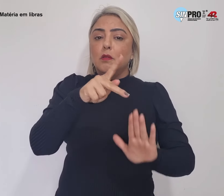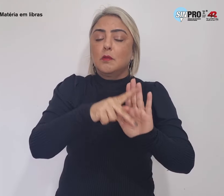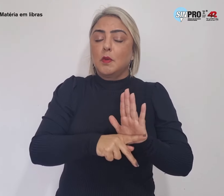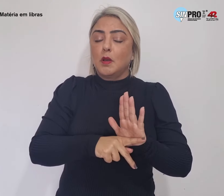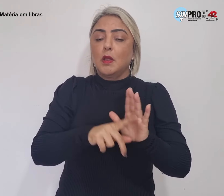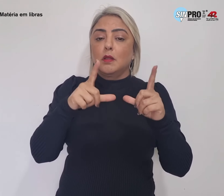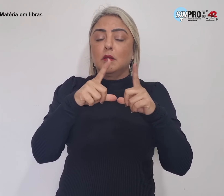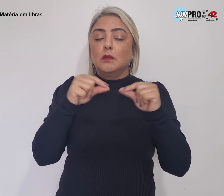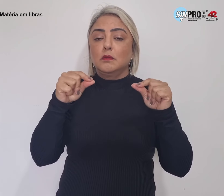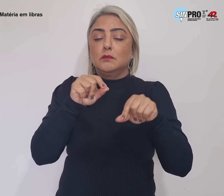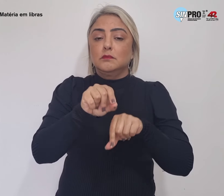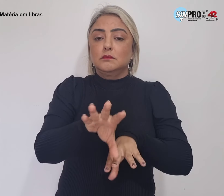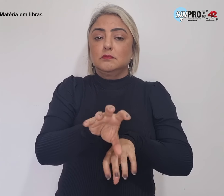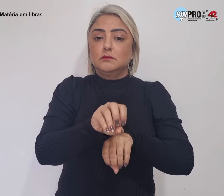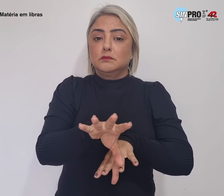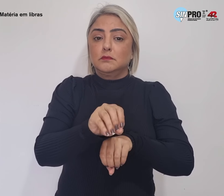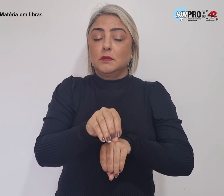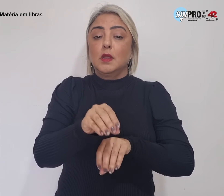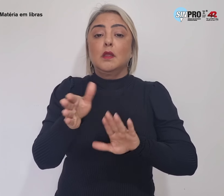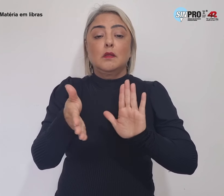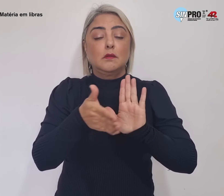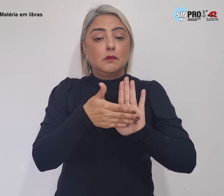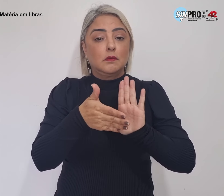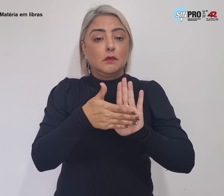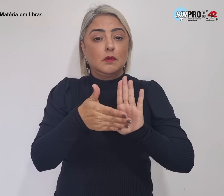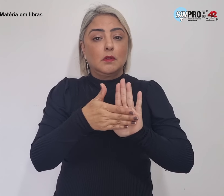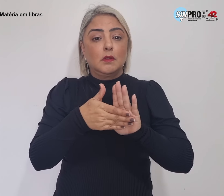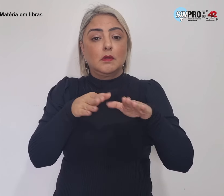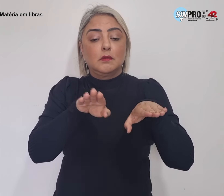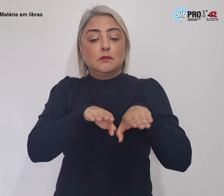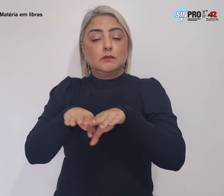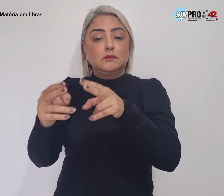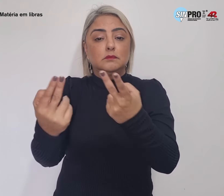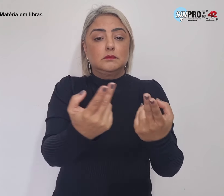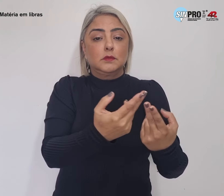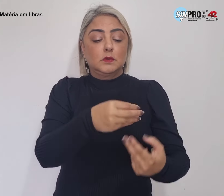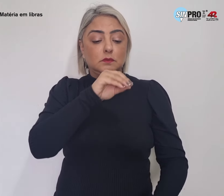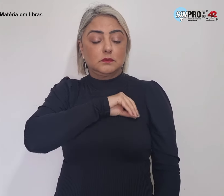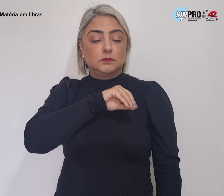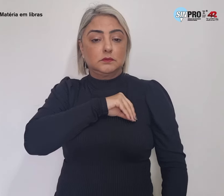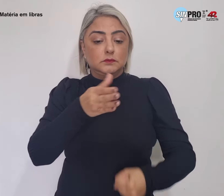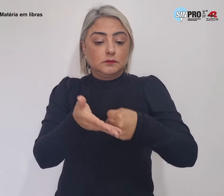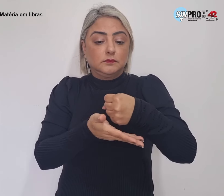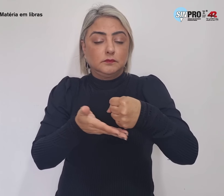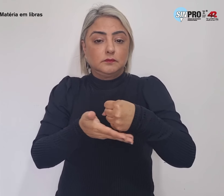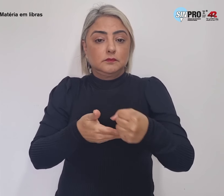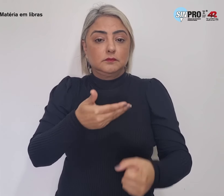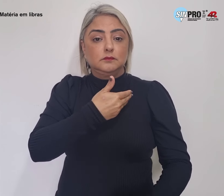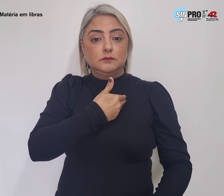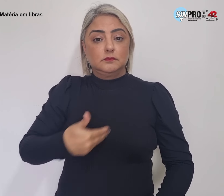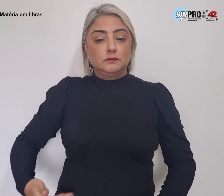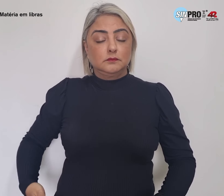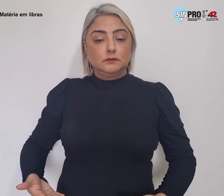trata da equiparação do vencimento básico dos servidores do magistério à medida da